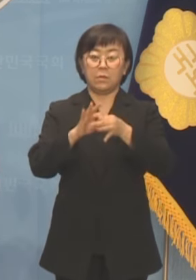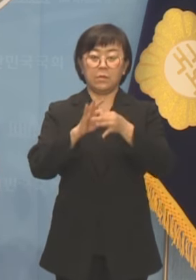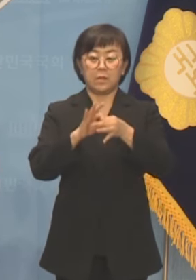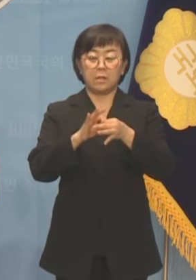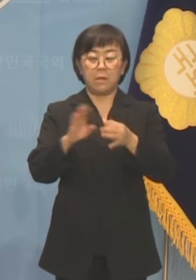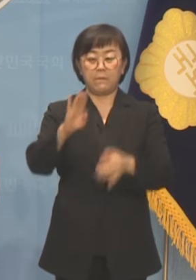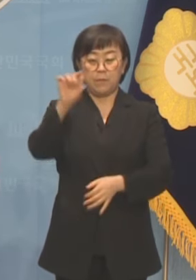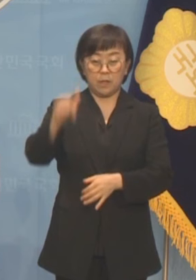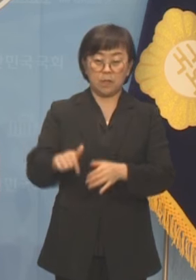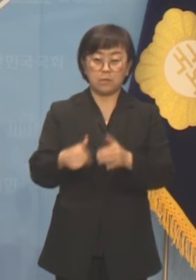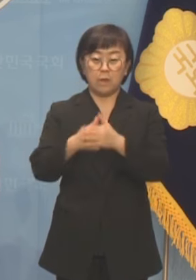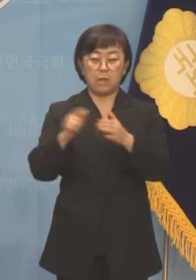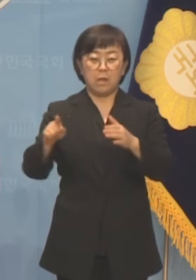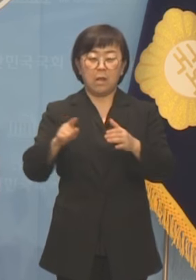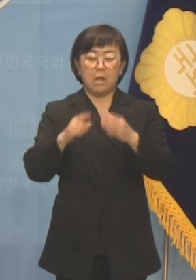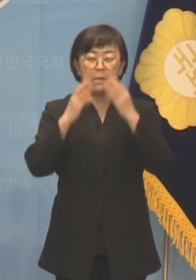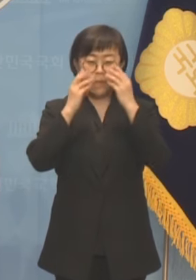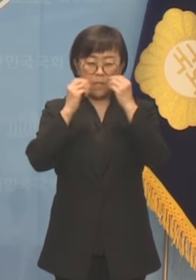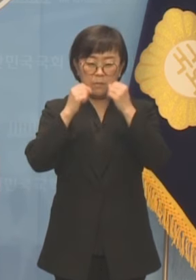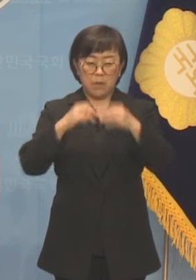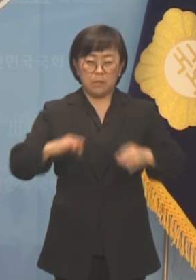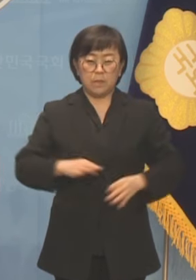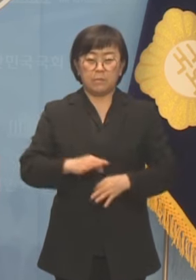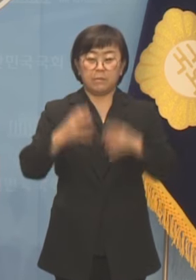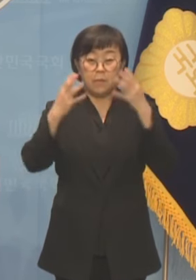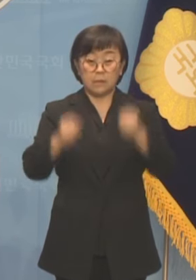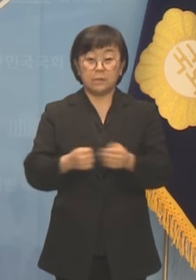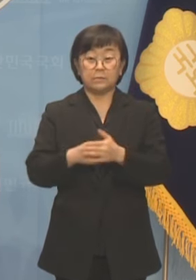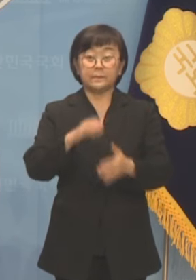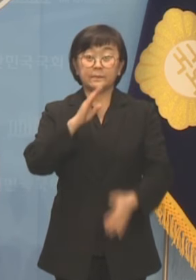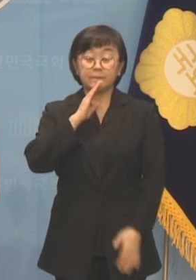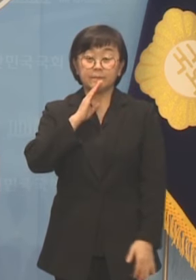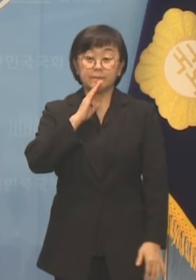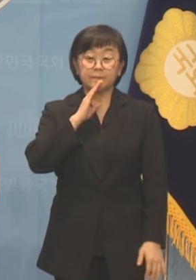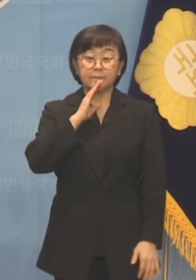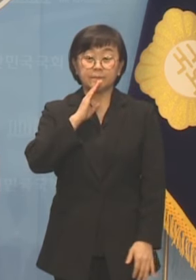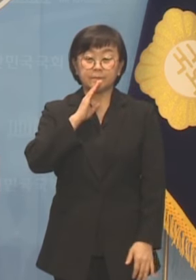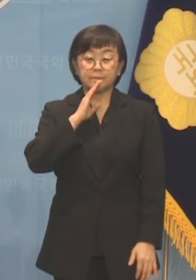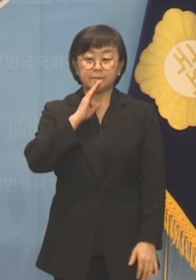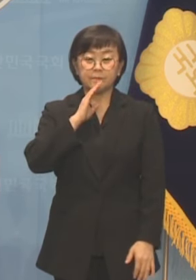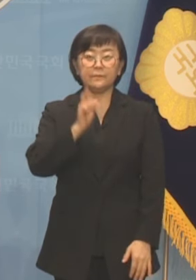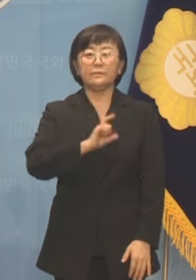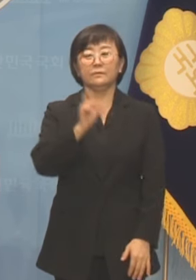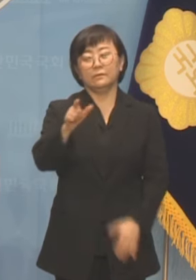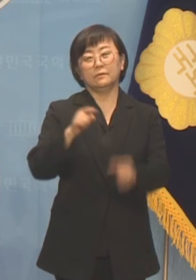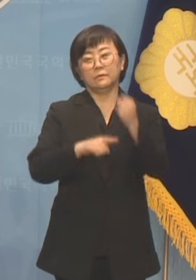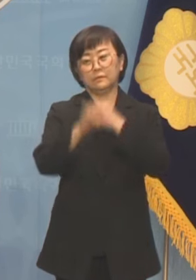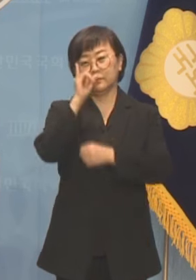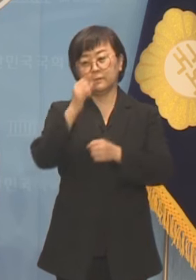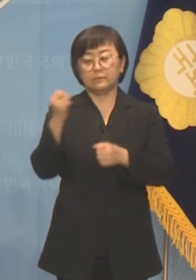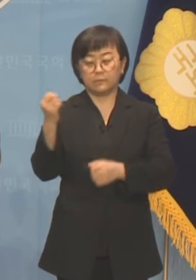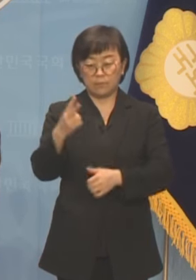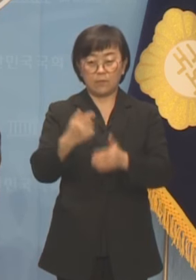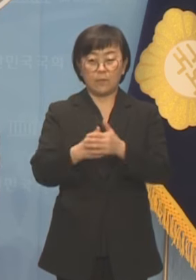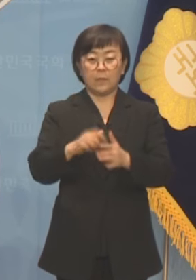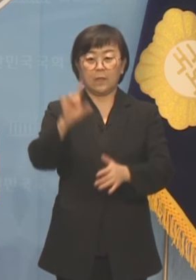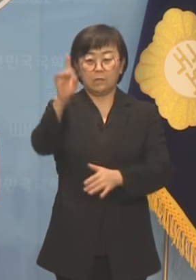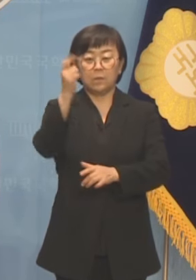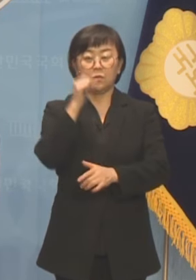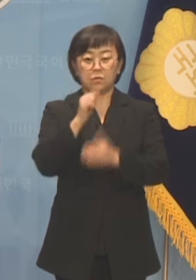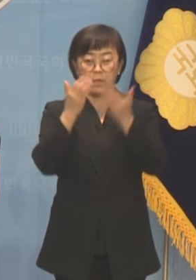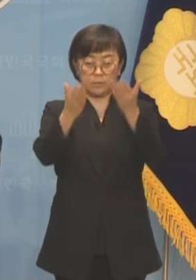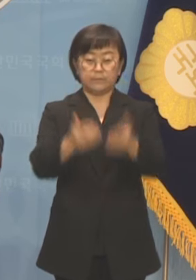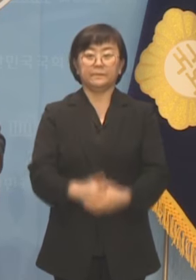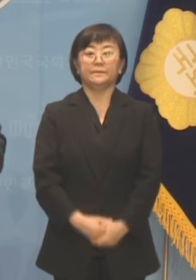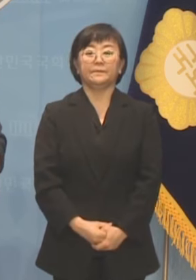아까 백혜숙 대표님께서 온갖 비이 진상규명 했는데 오주 그런 이름이 붙겠습니다 다시 한번 하나만 더 소개하고